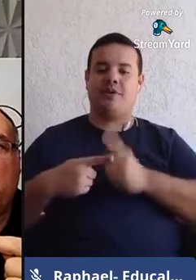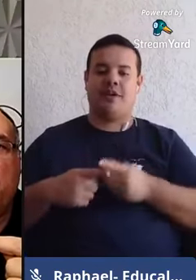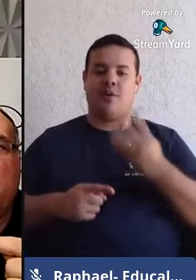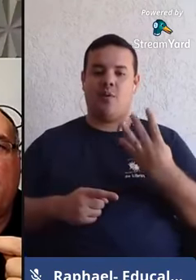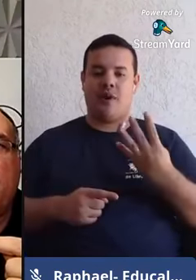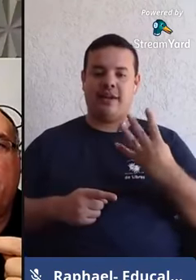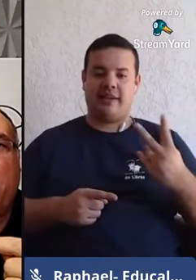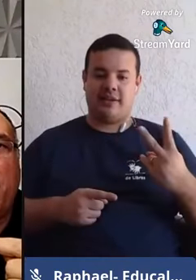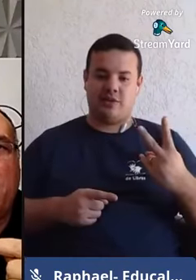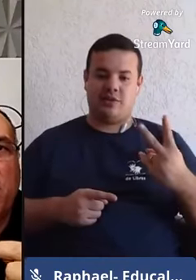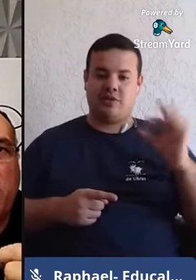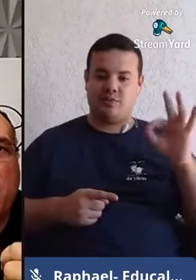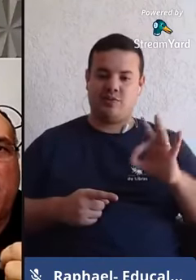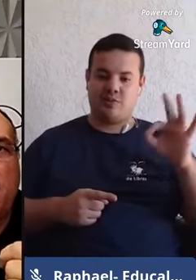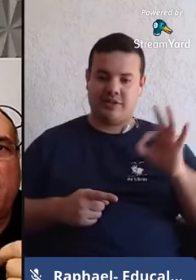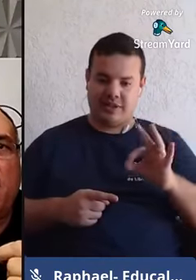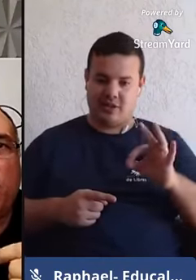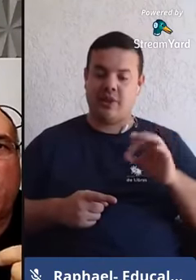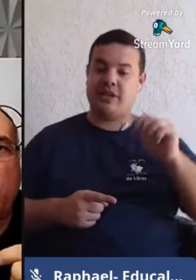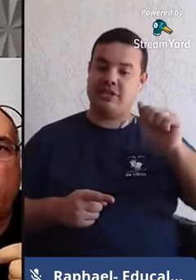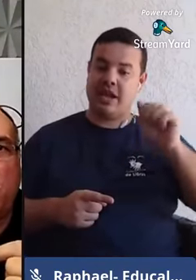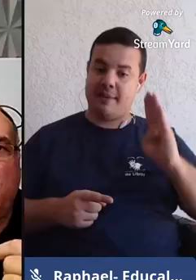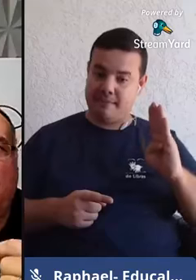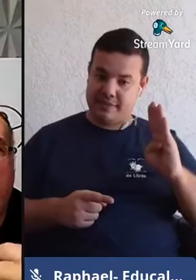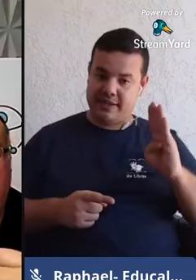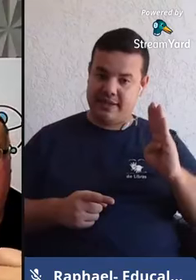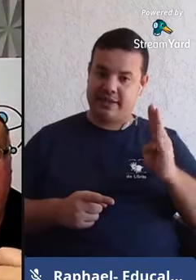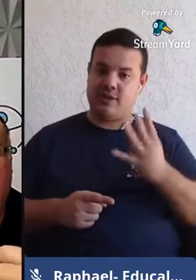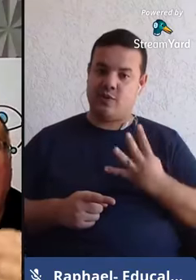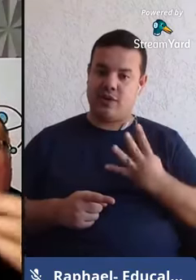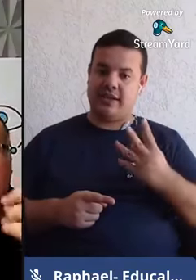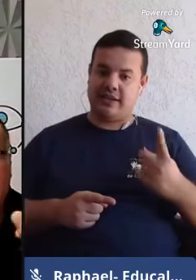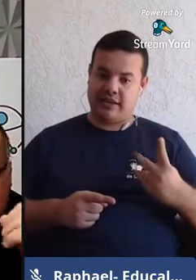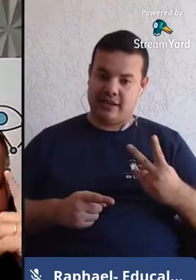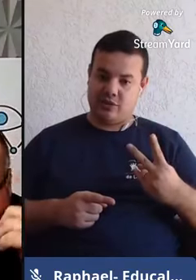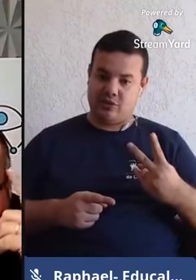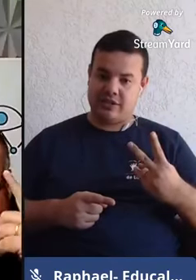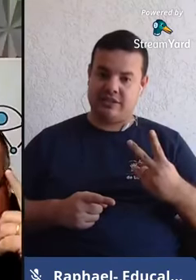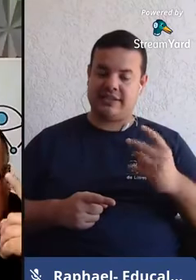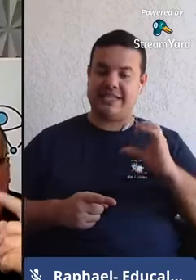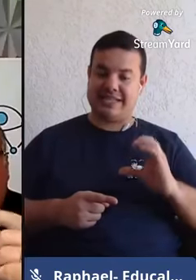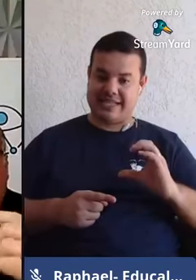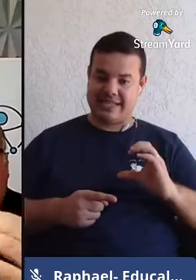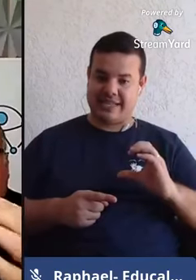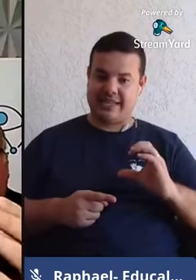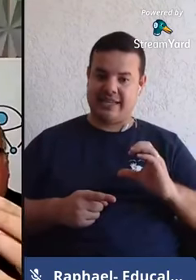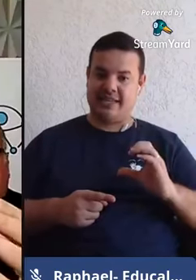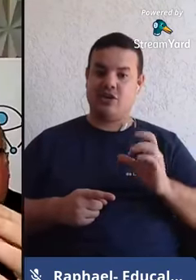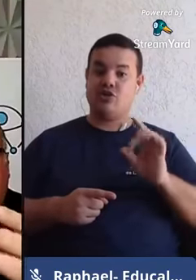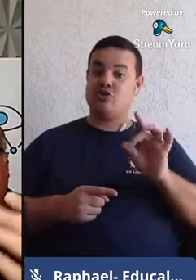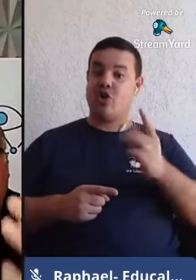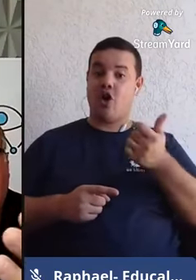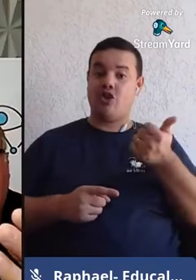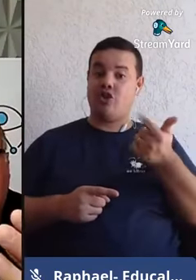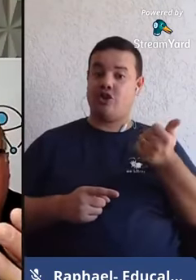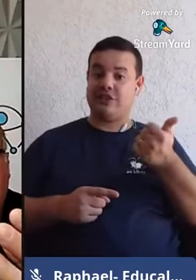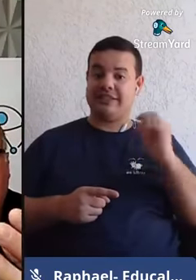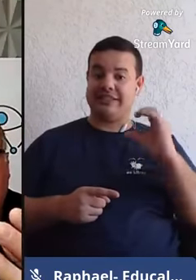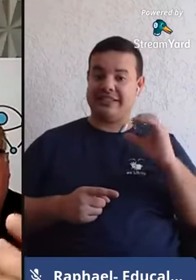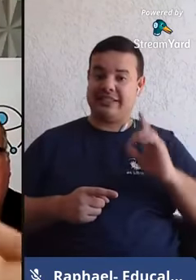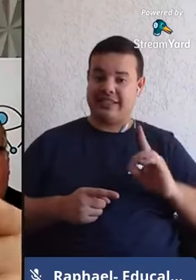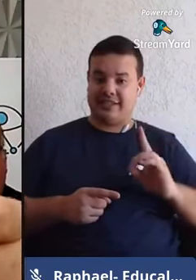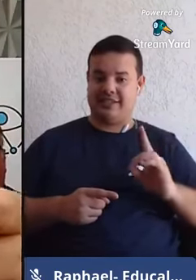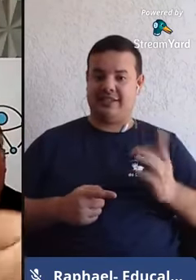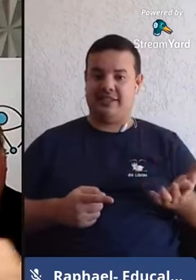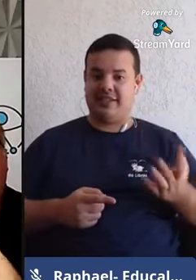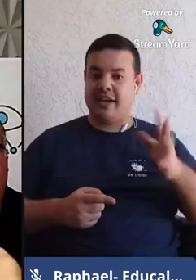no Brasil são de classe AB, 42% de classe C, só 14% de classe D e E. A gente ainda tem na cabeça que a pessoa com deficiência é aquele cara